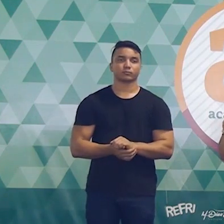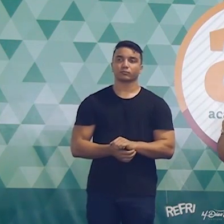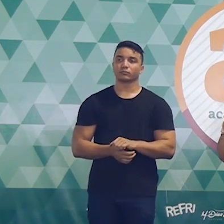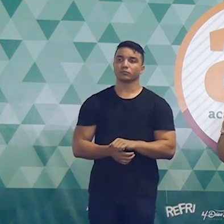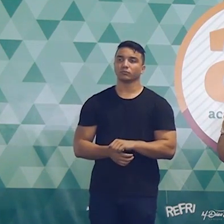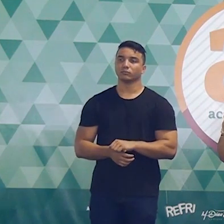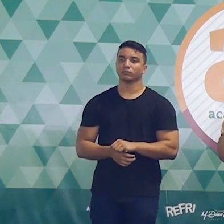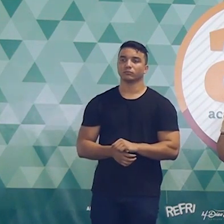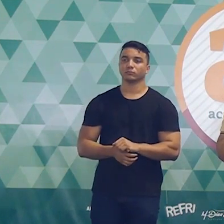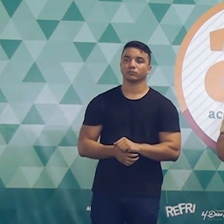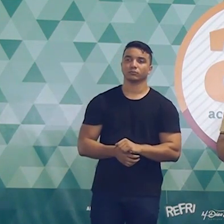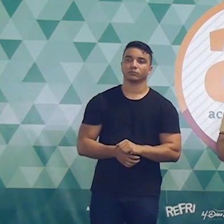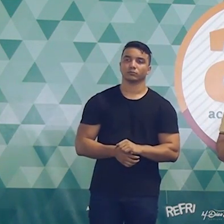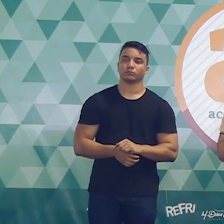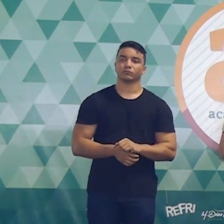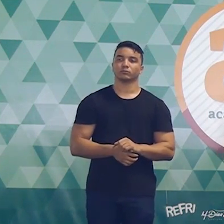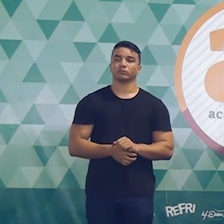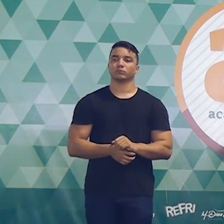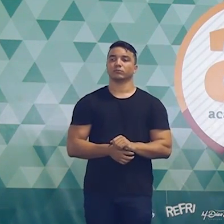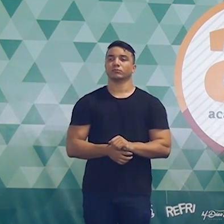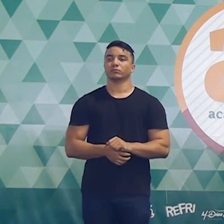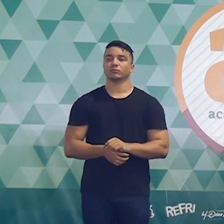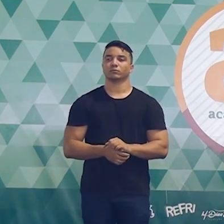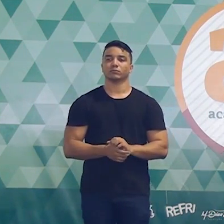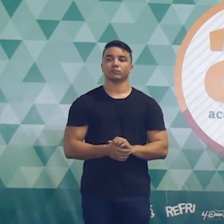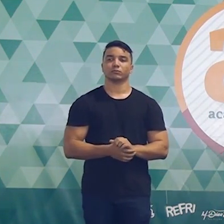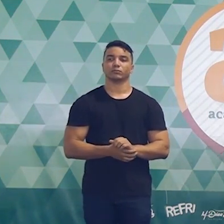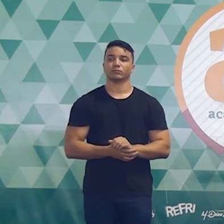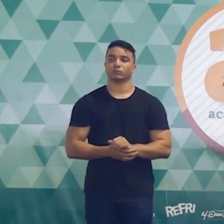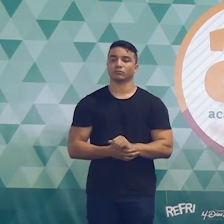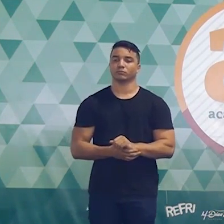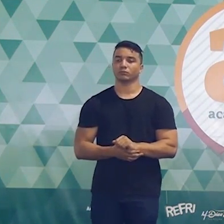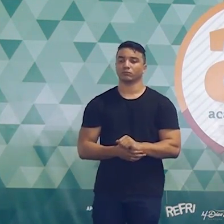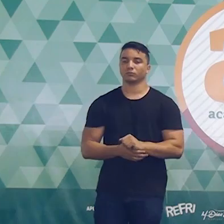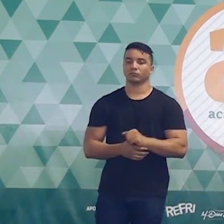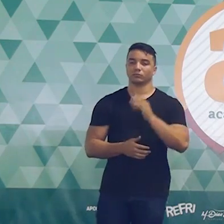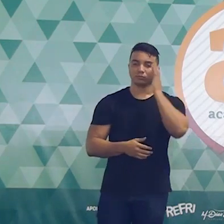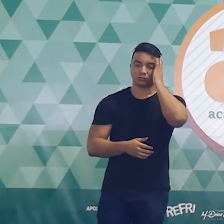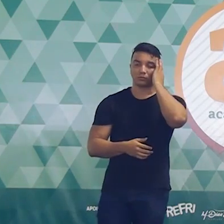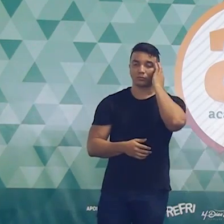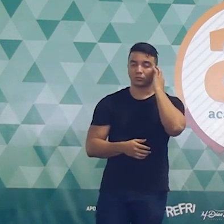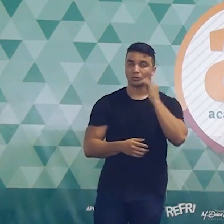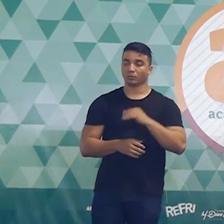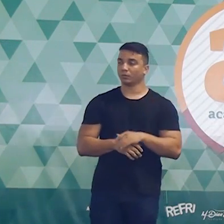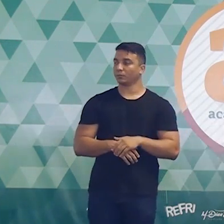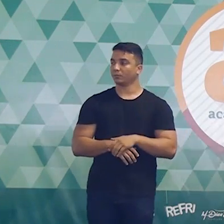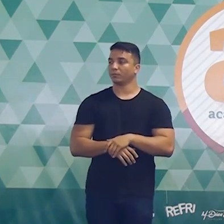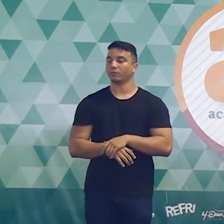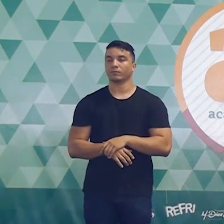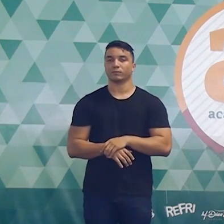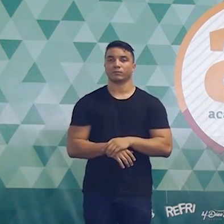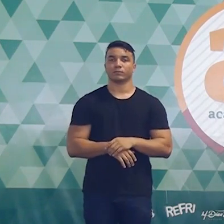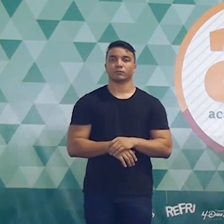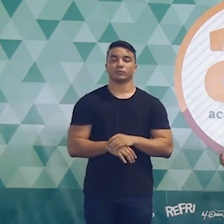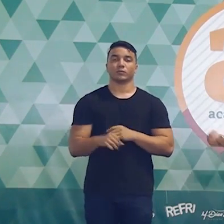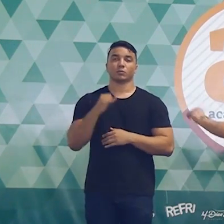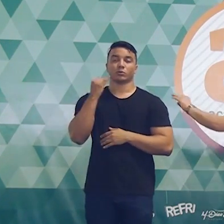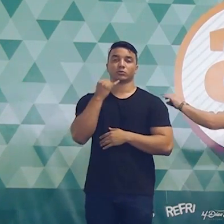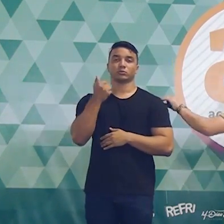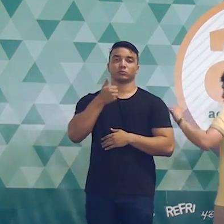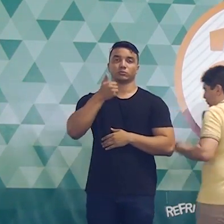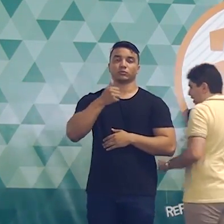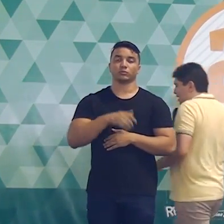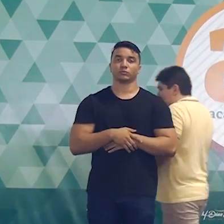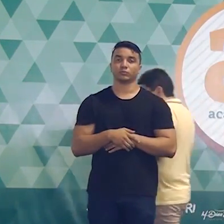deu para entender, minha turma? Ok. Lousa, importantíssimo 1. Os corretores